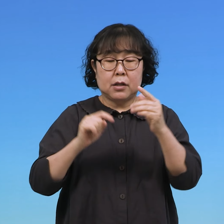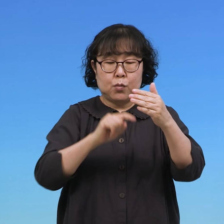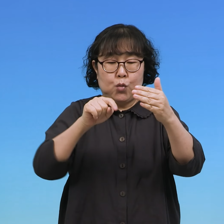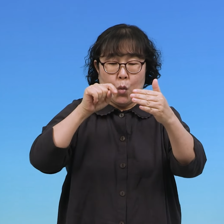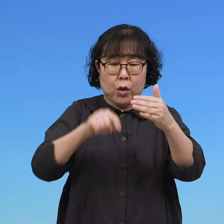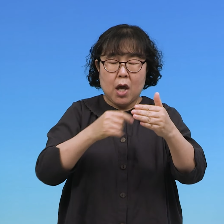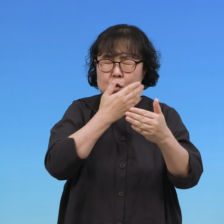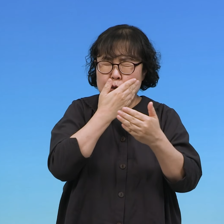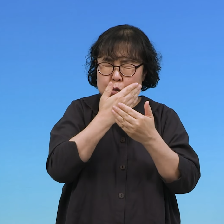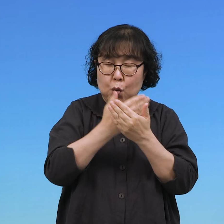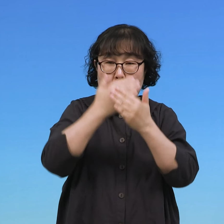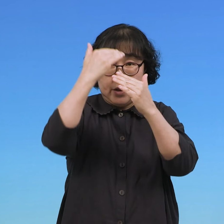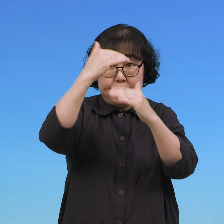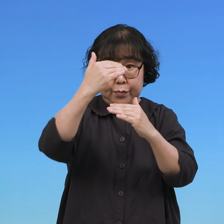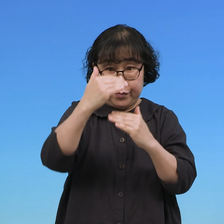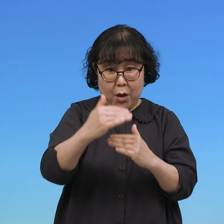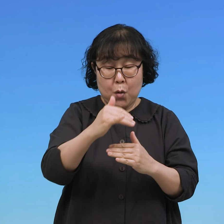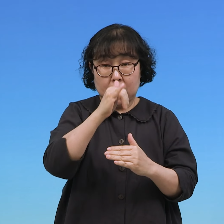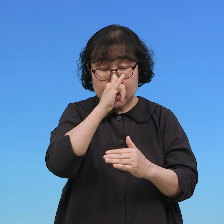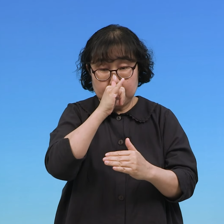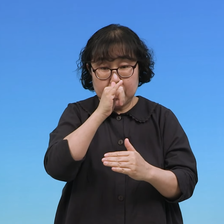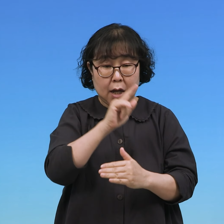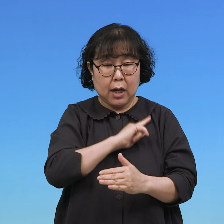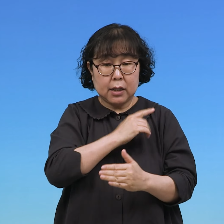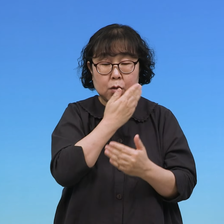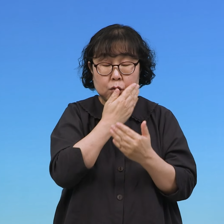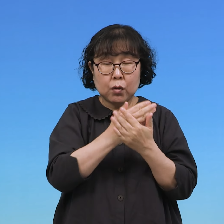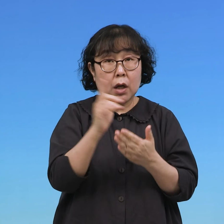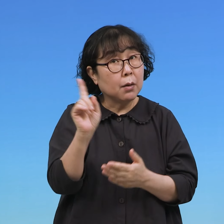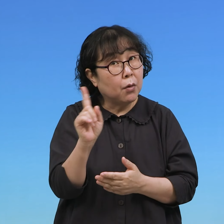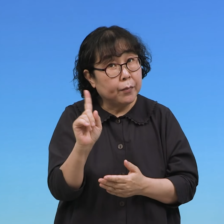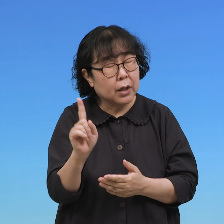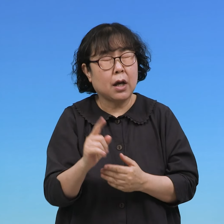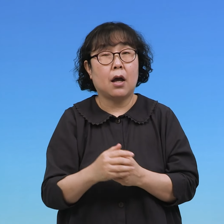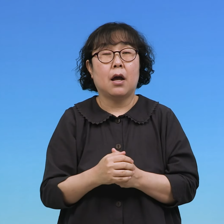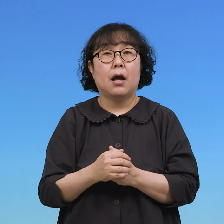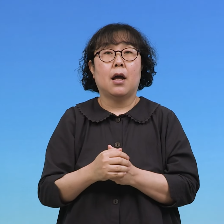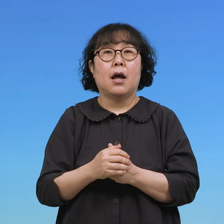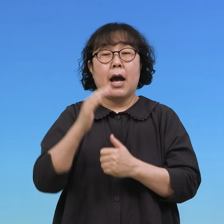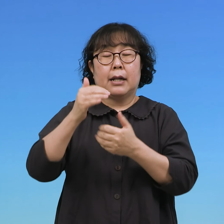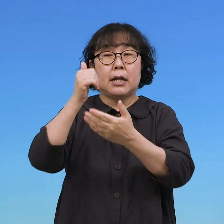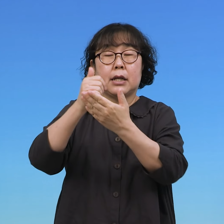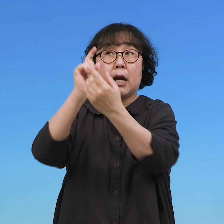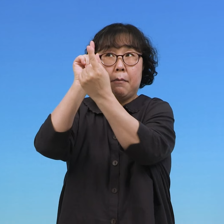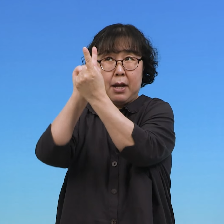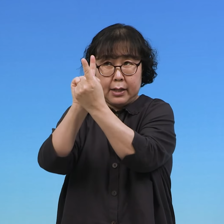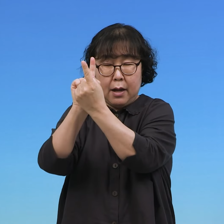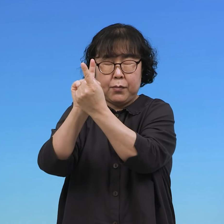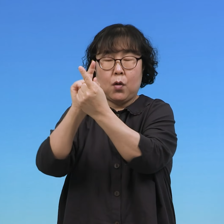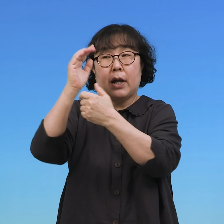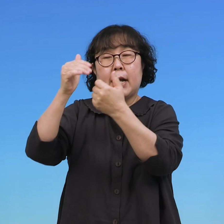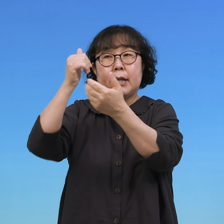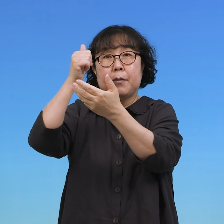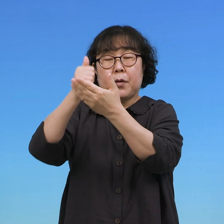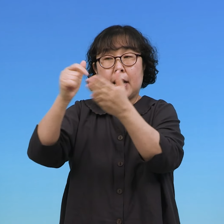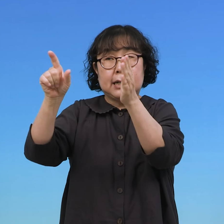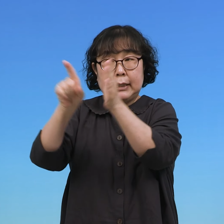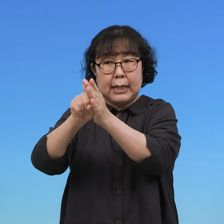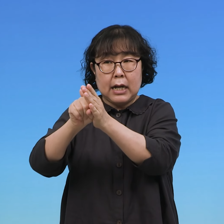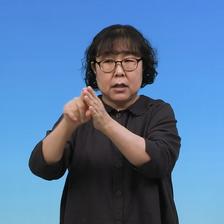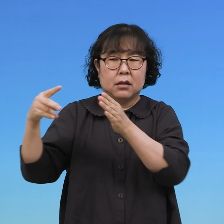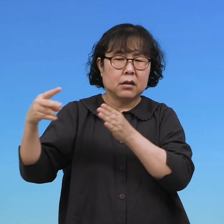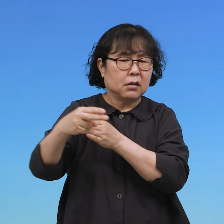중요한 메시지들이 담겨 있는데, 그 중에 가장 중요한 게 뭡니까? 하나님과의 만남, 하나님과의 신앙은